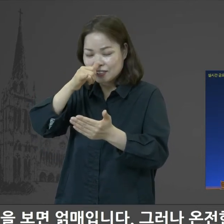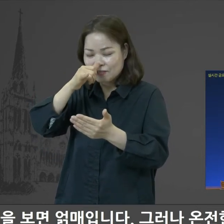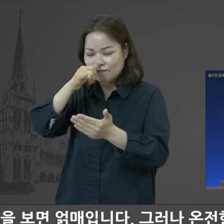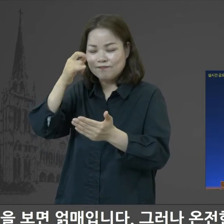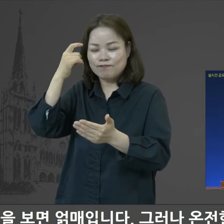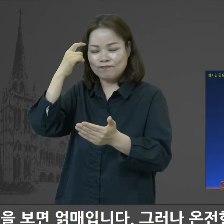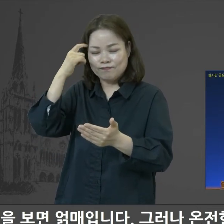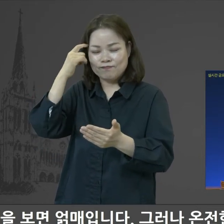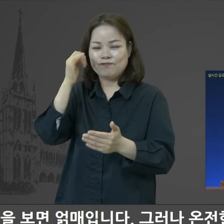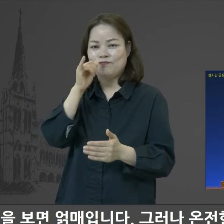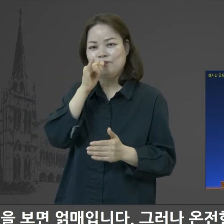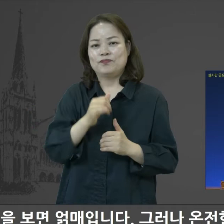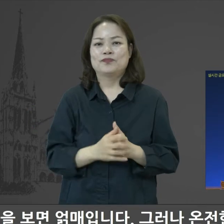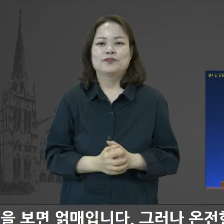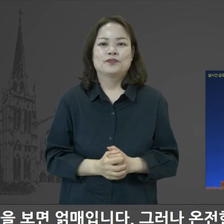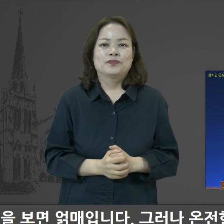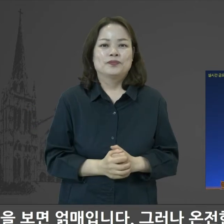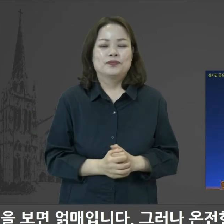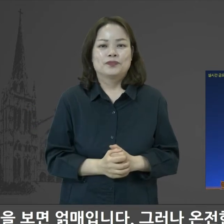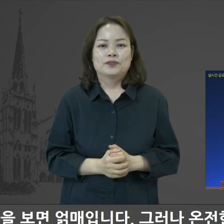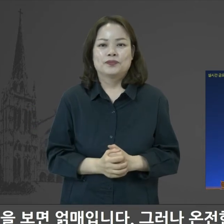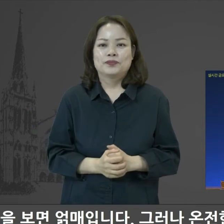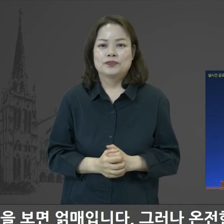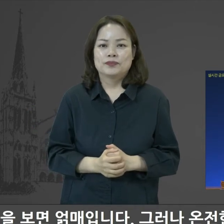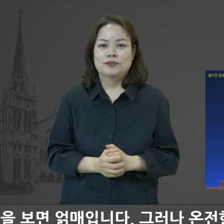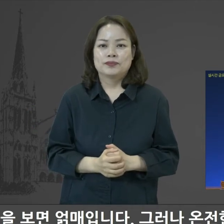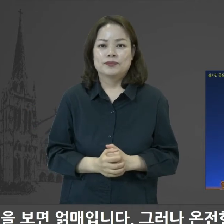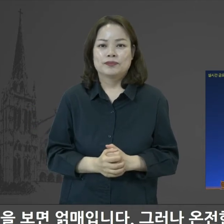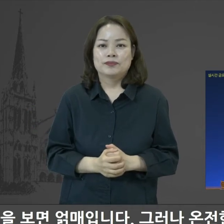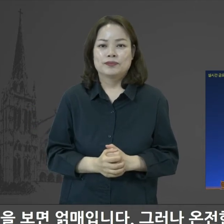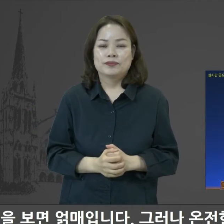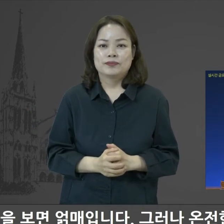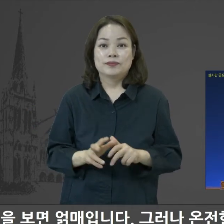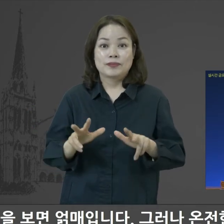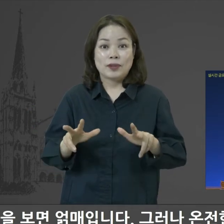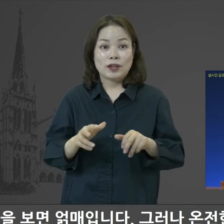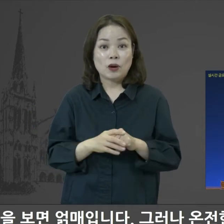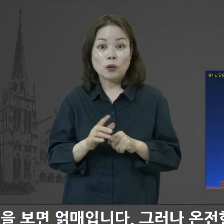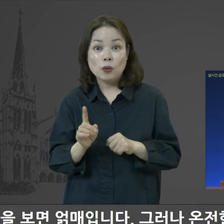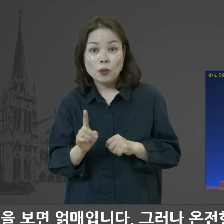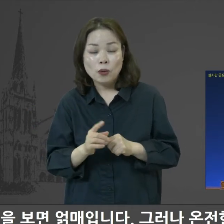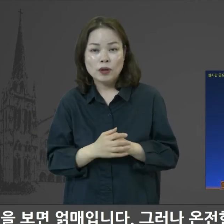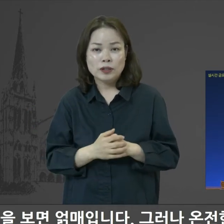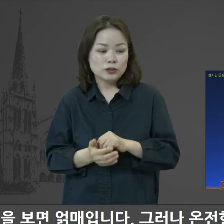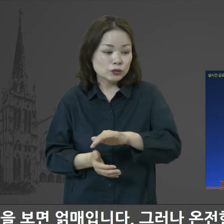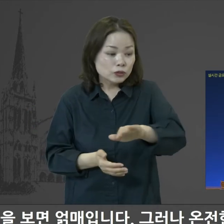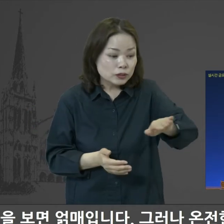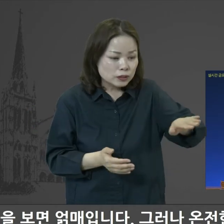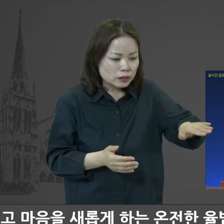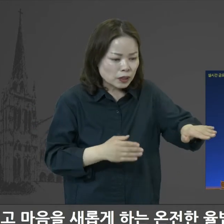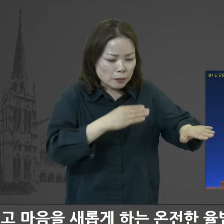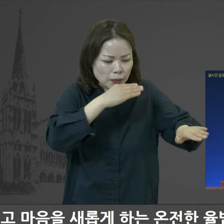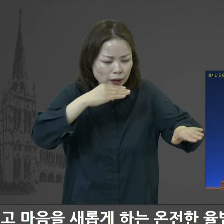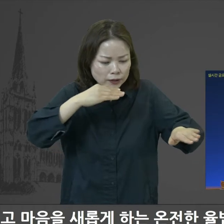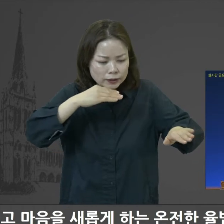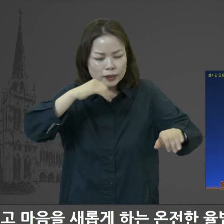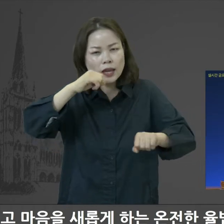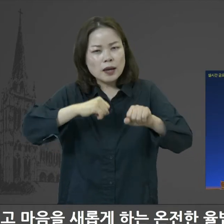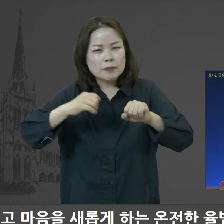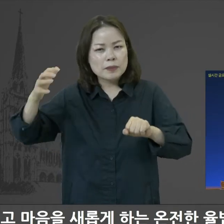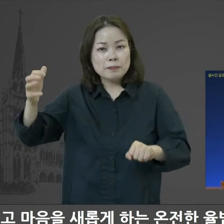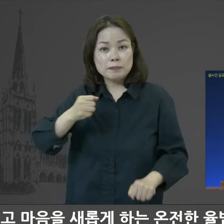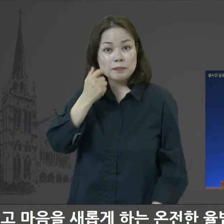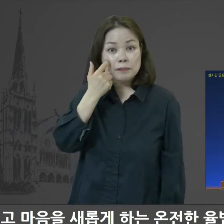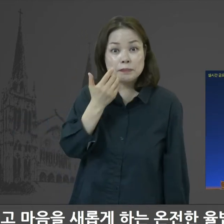정리할 수 있겠습니다. 자, 우선 이제 어떻게 우리가 바른 행함을 가질 수 있을까,